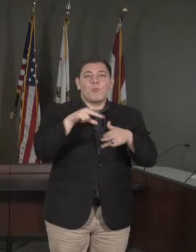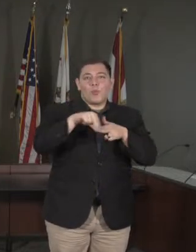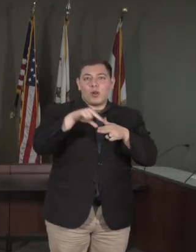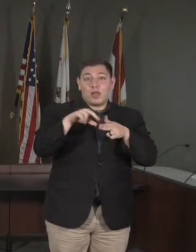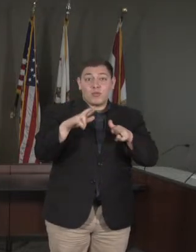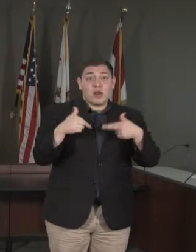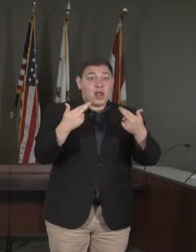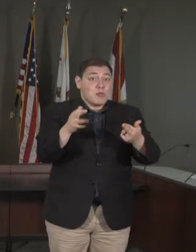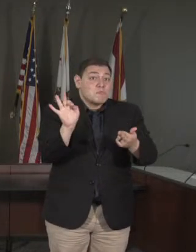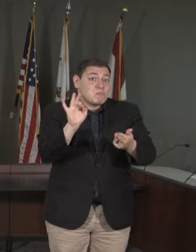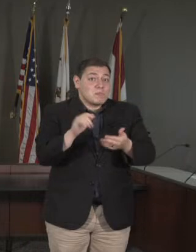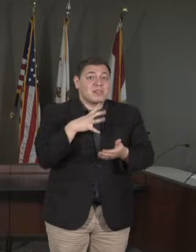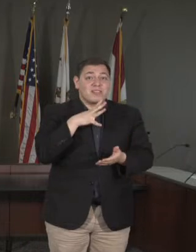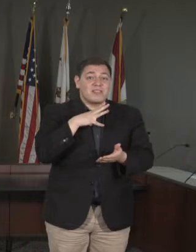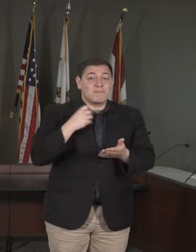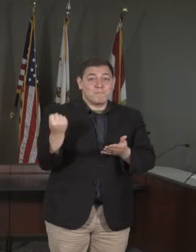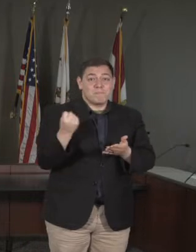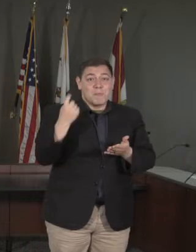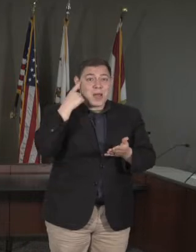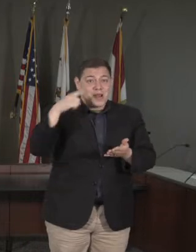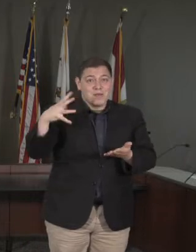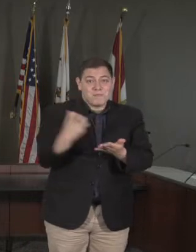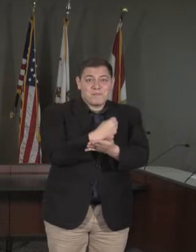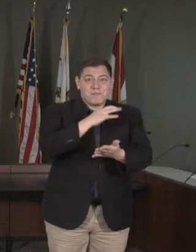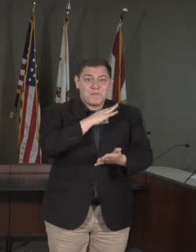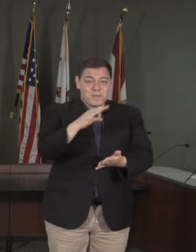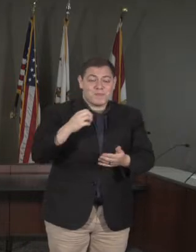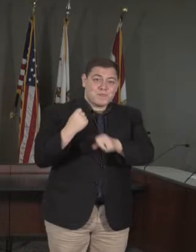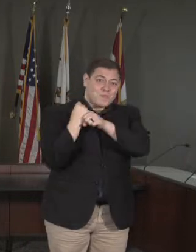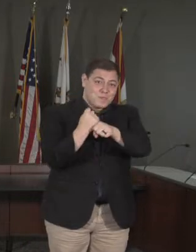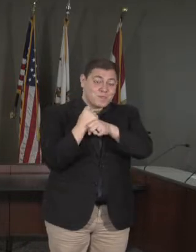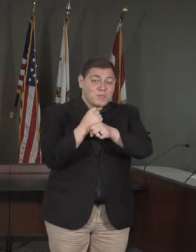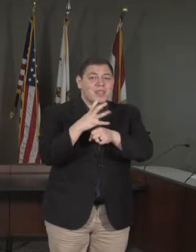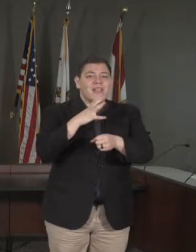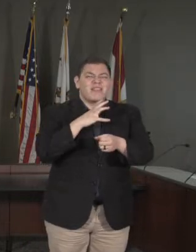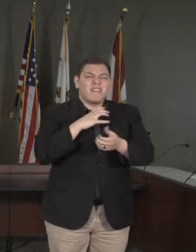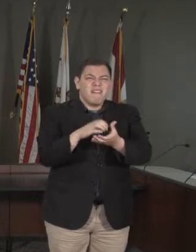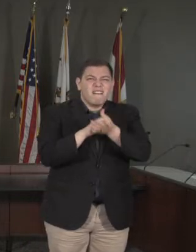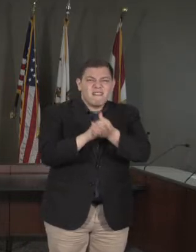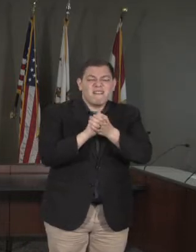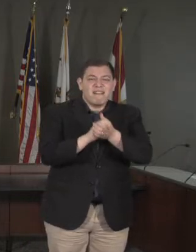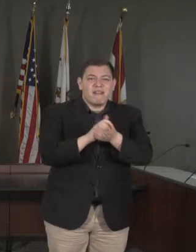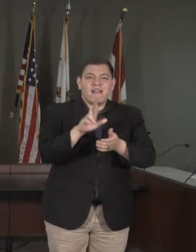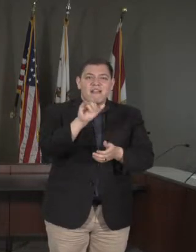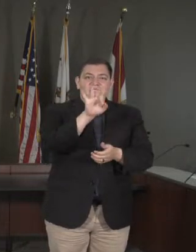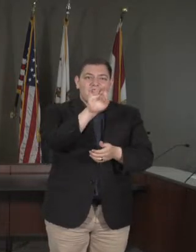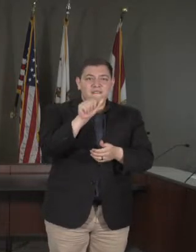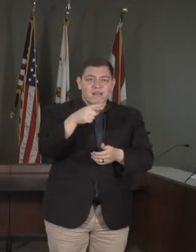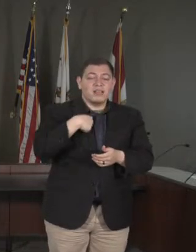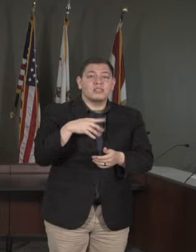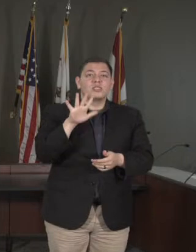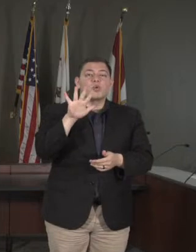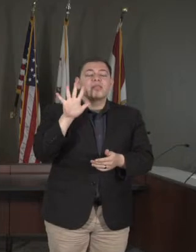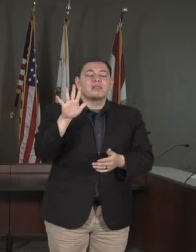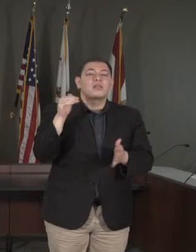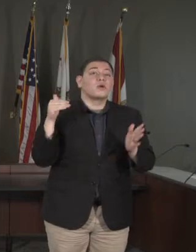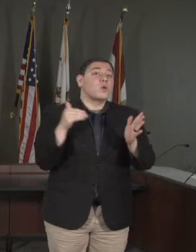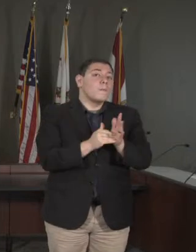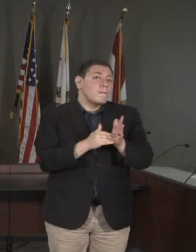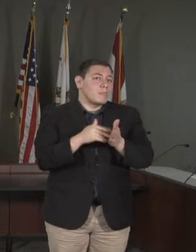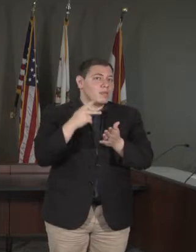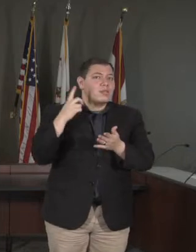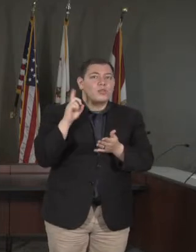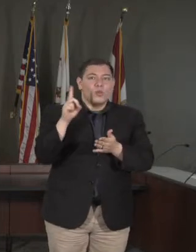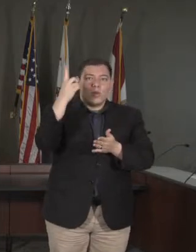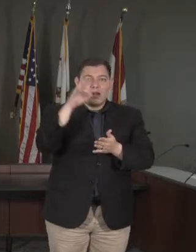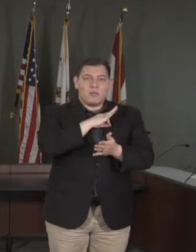tienen y tendrán la oportunidad de ganar una tarjeta de $50 y entrarán en la rifa de 50,000 y $1,5 millones de dólares. No pierdan esta